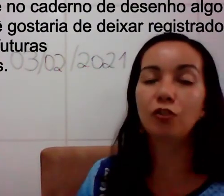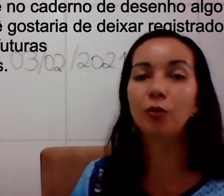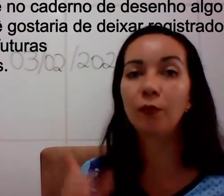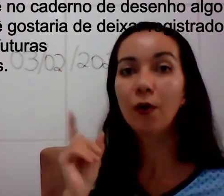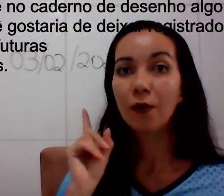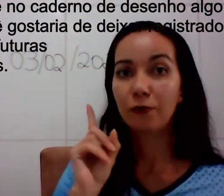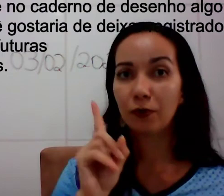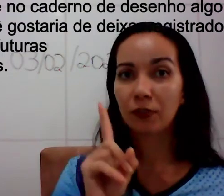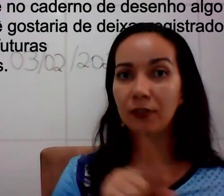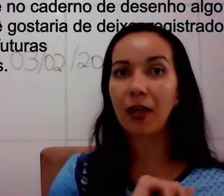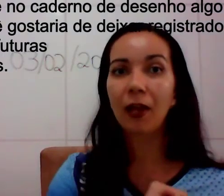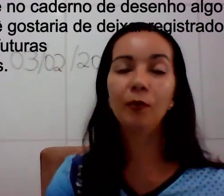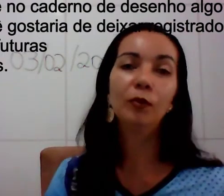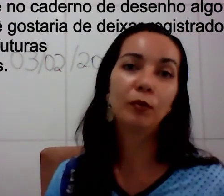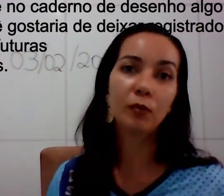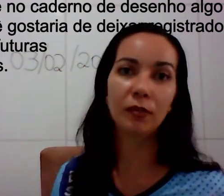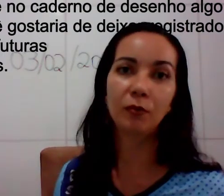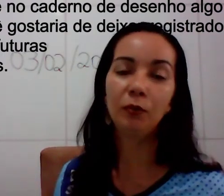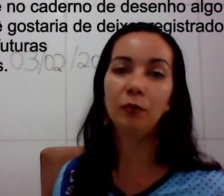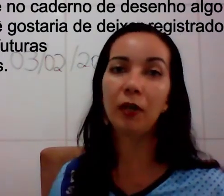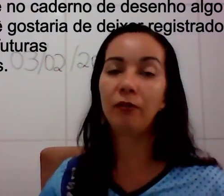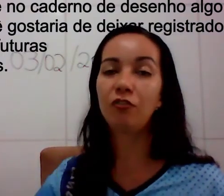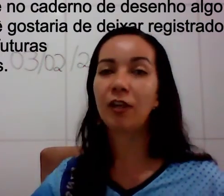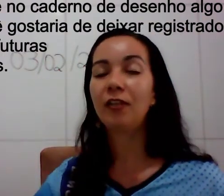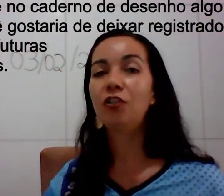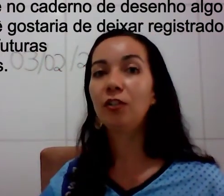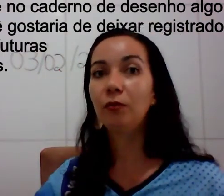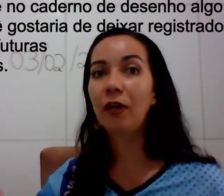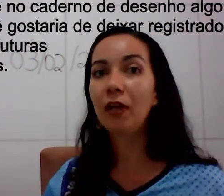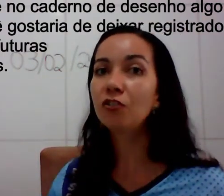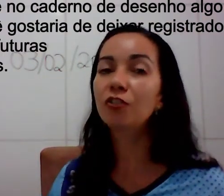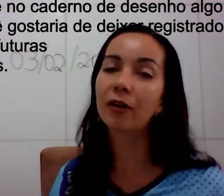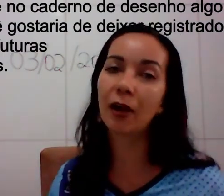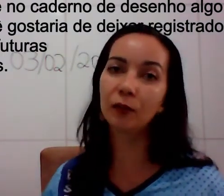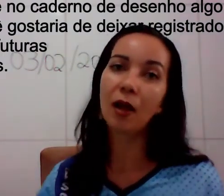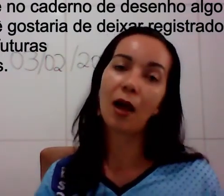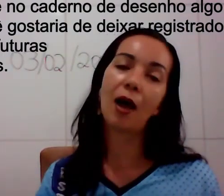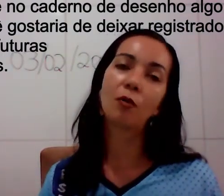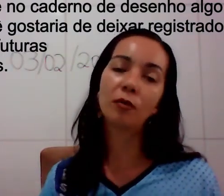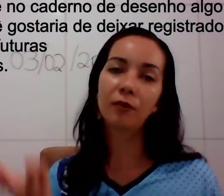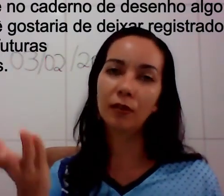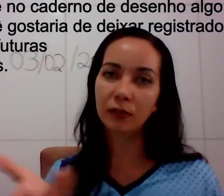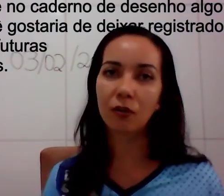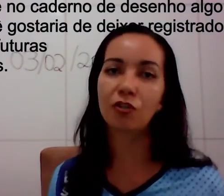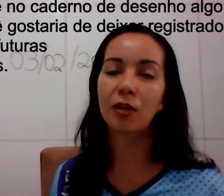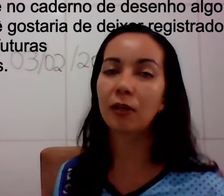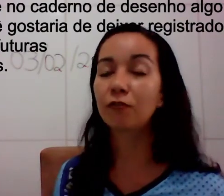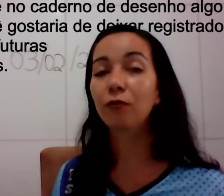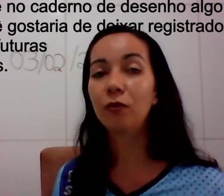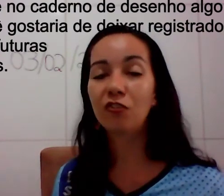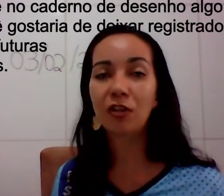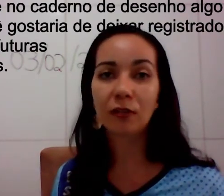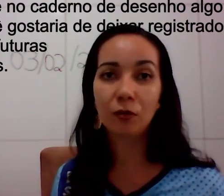3 de fevereiro de 2021, você, aluno do segundo ano, está deixando registrado algo que você gostaria que as futuras